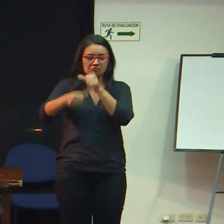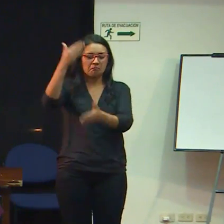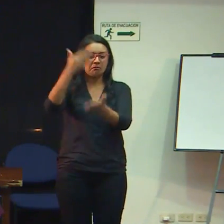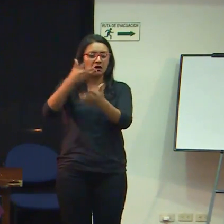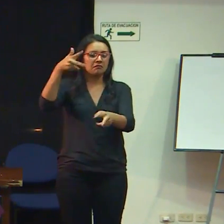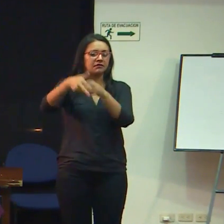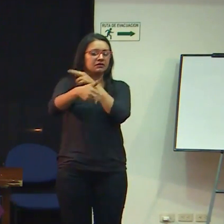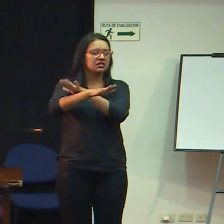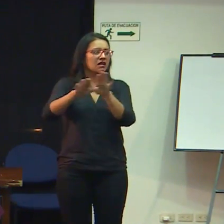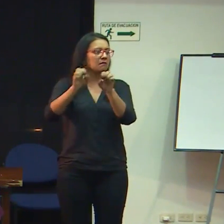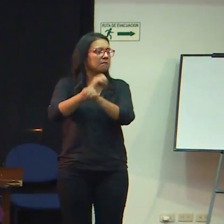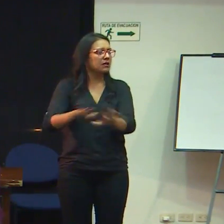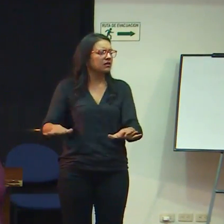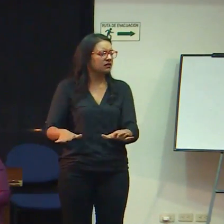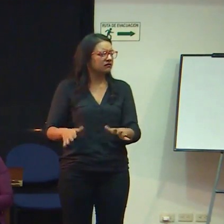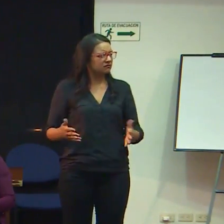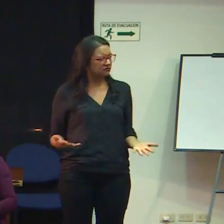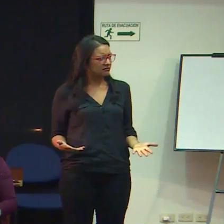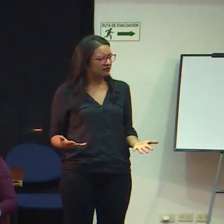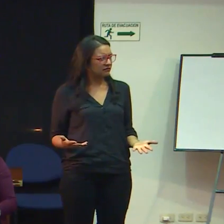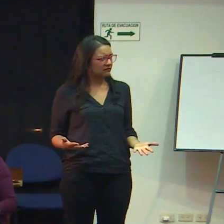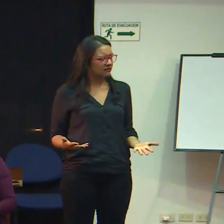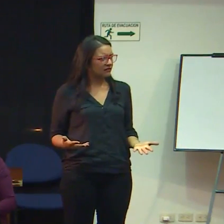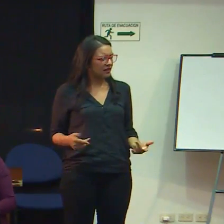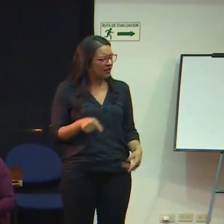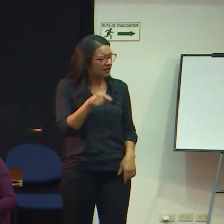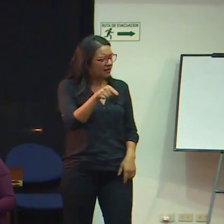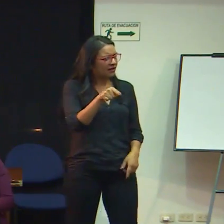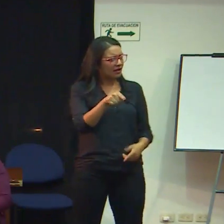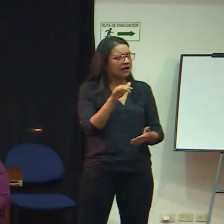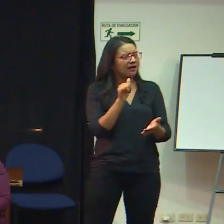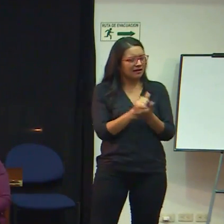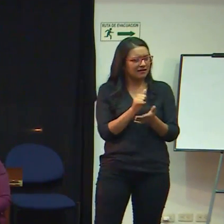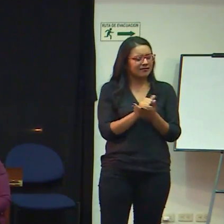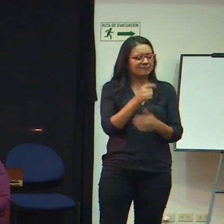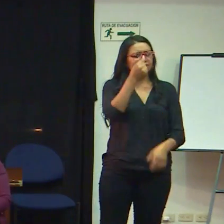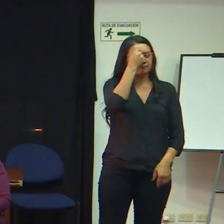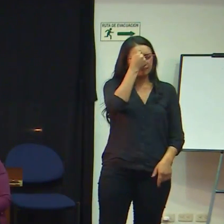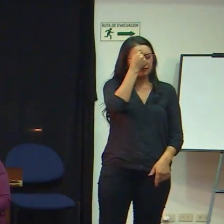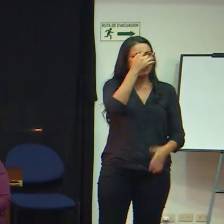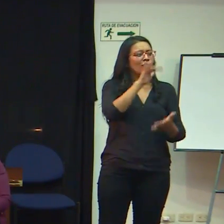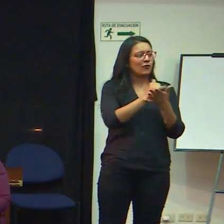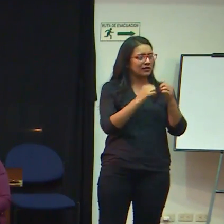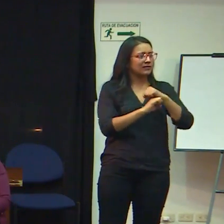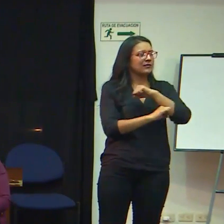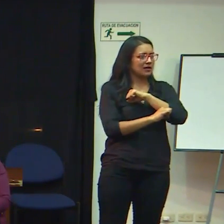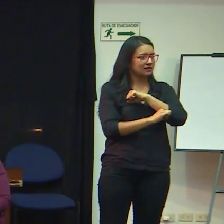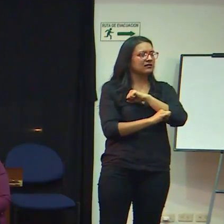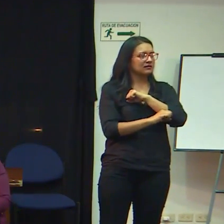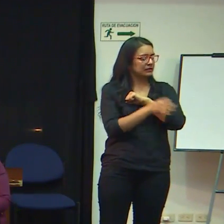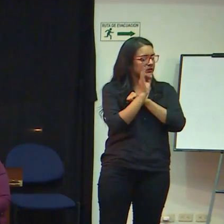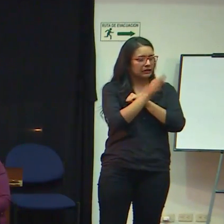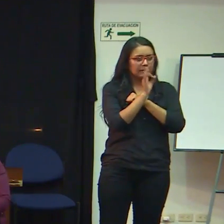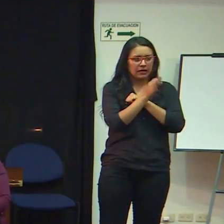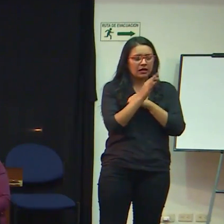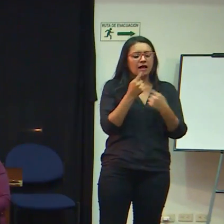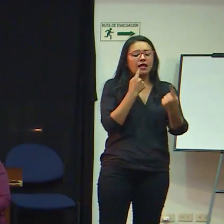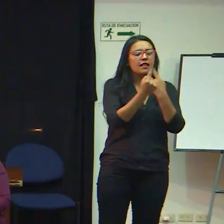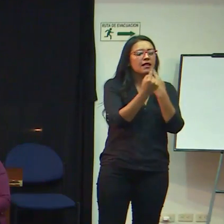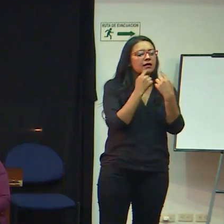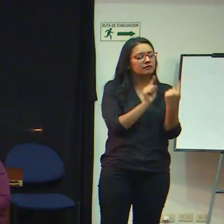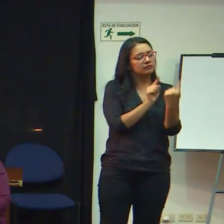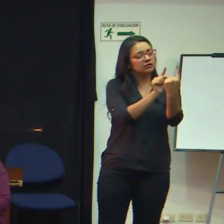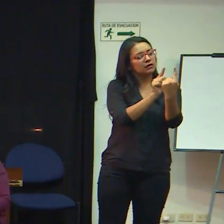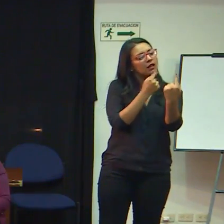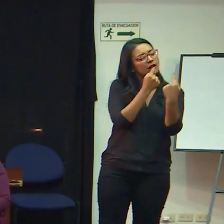escribirla? Entonces, desde ahí vamos a empezar a retomar como esas bases que siempre hemos tenido del diálogo con el otro